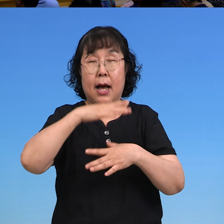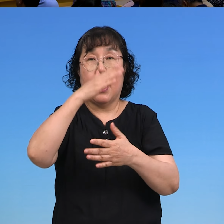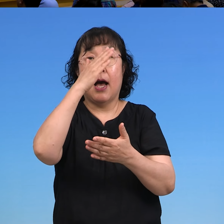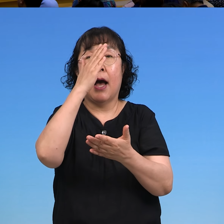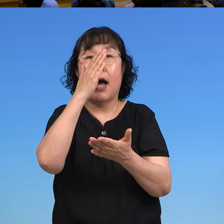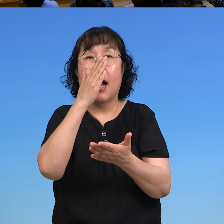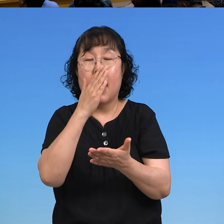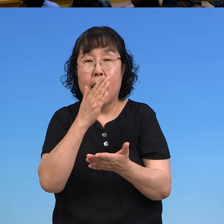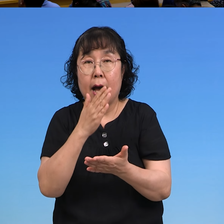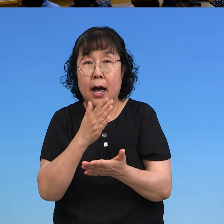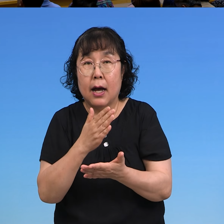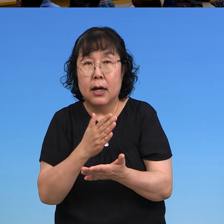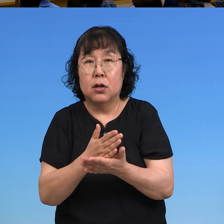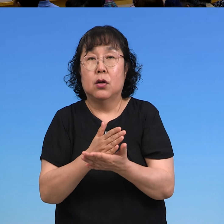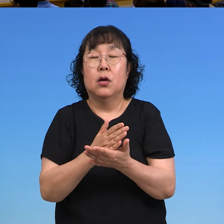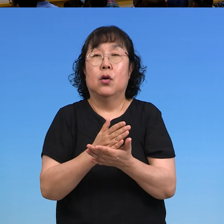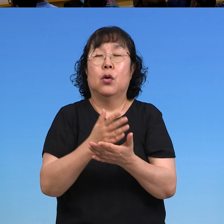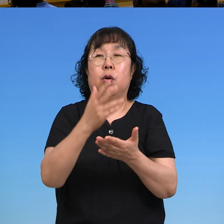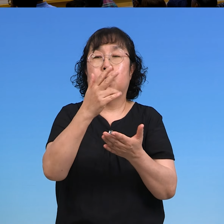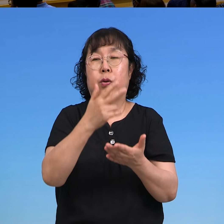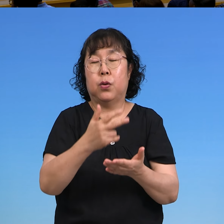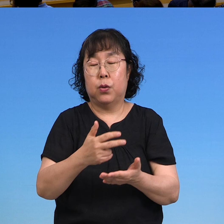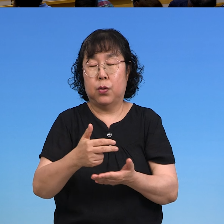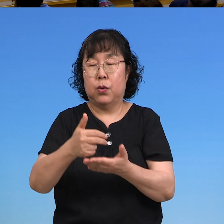주님 나를 지켜주시네.